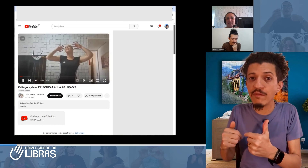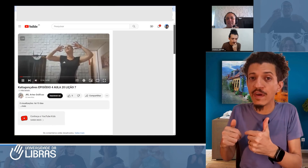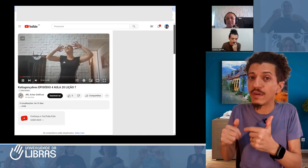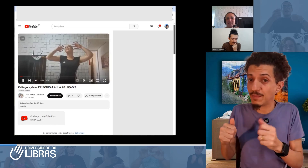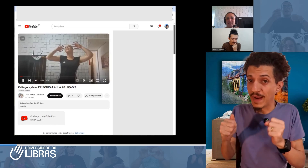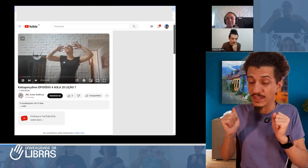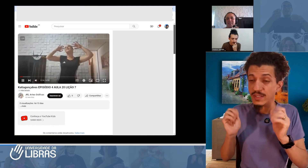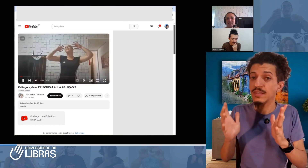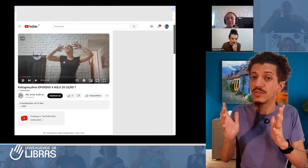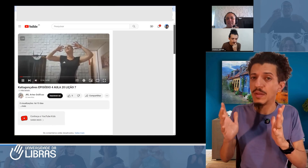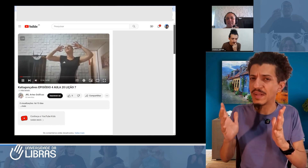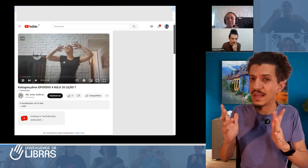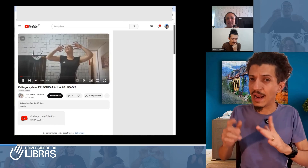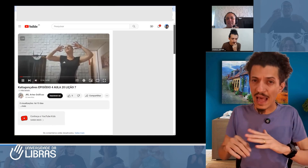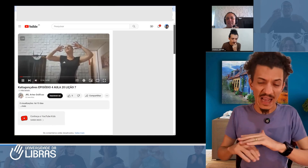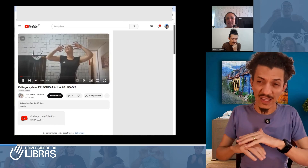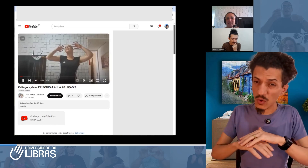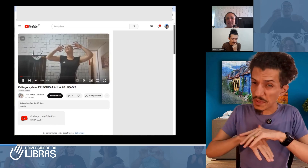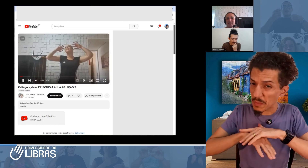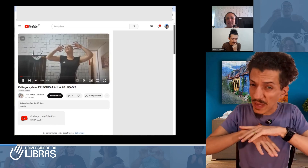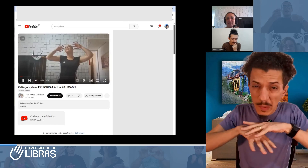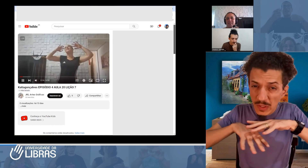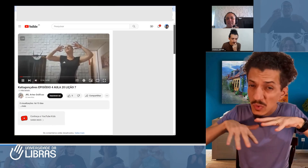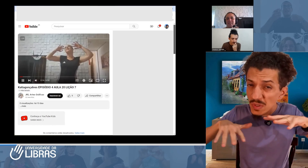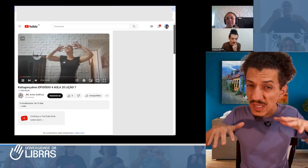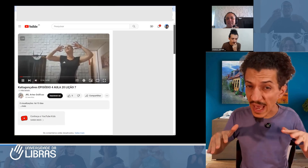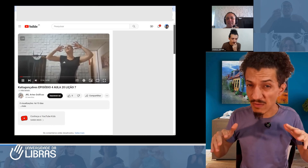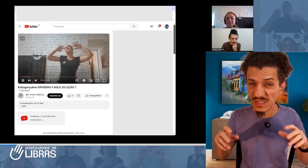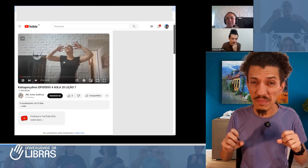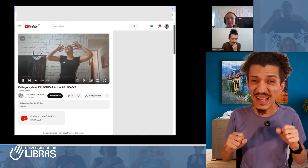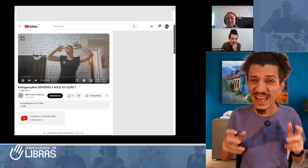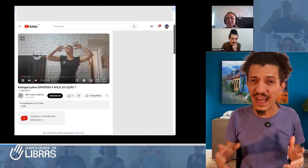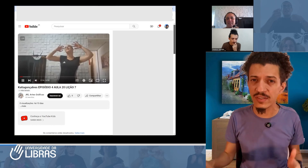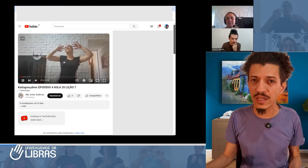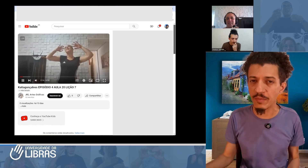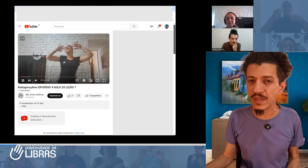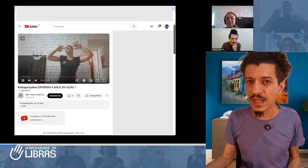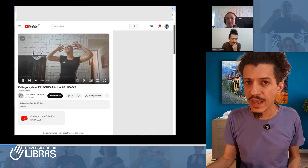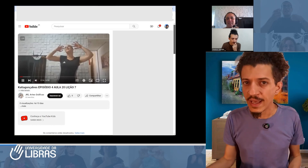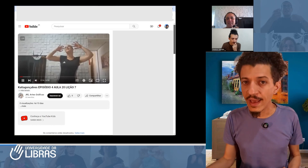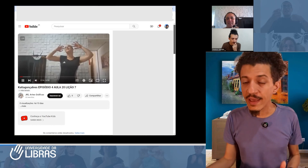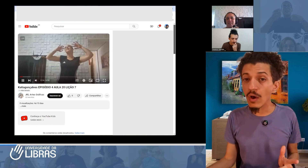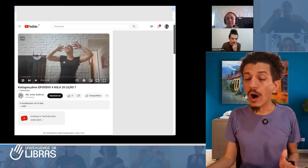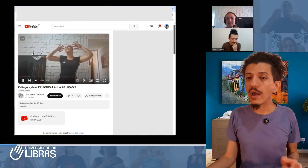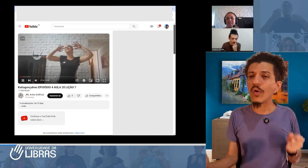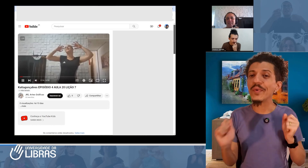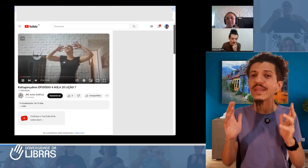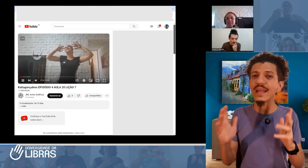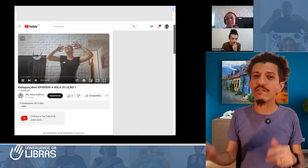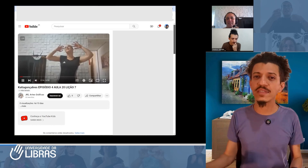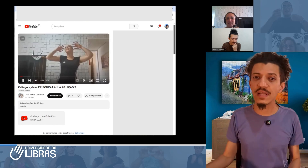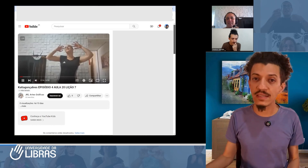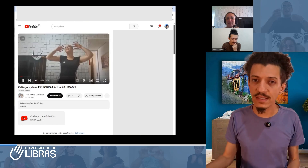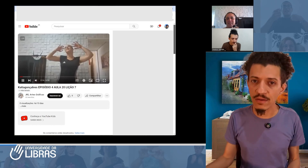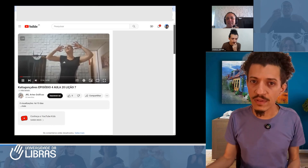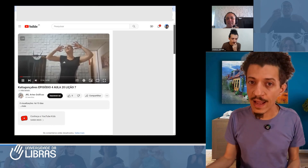as práticas de Libras dela. A Kátia começou praticamente do zero, não sabia nada de Libras. E aqui, olha como que estava a sinalização dela